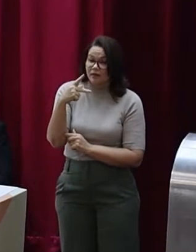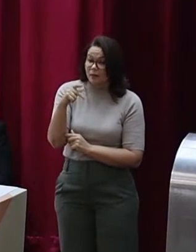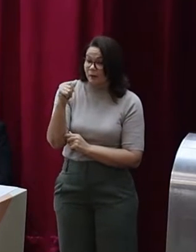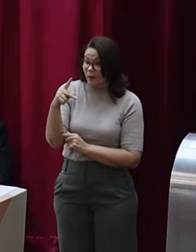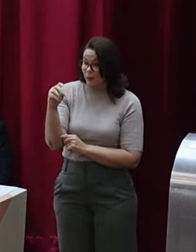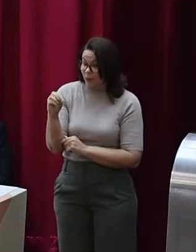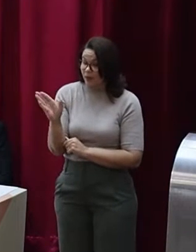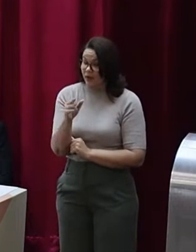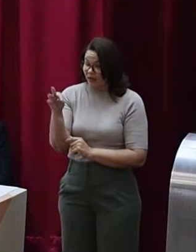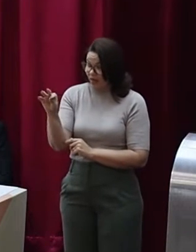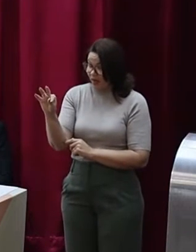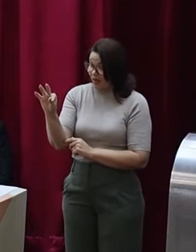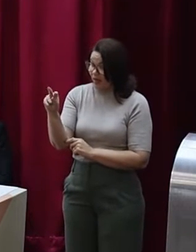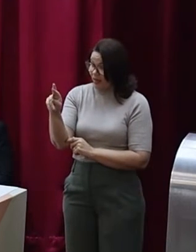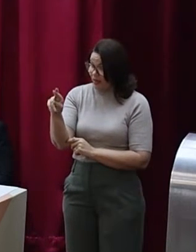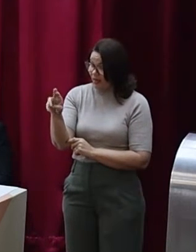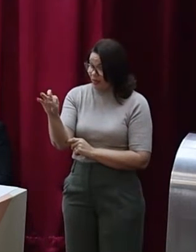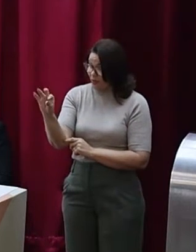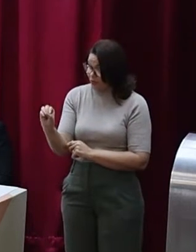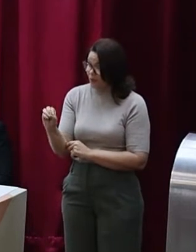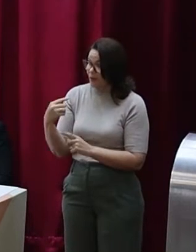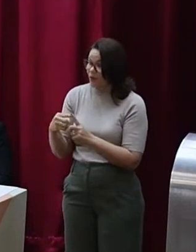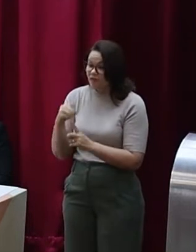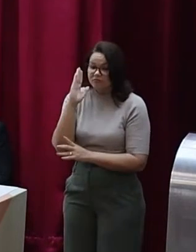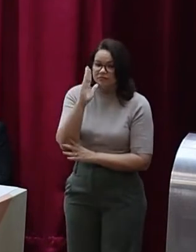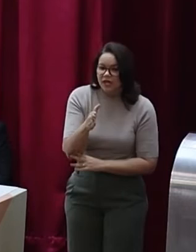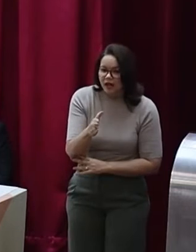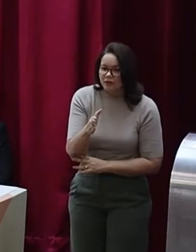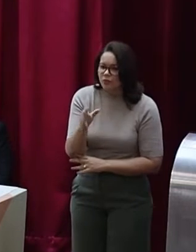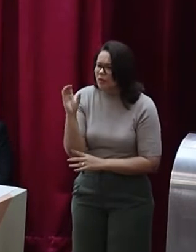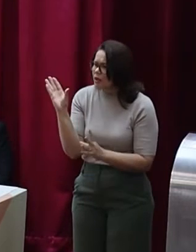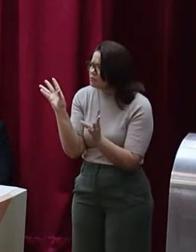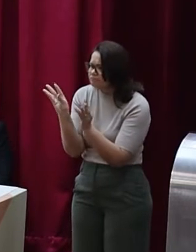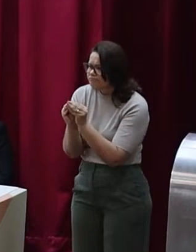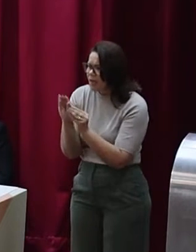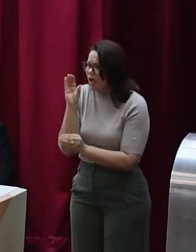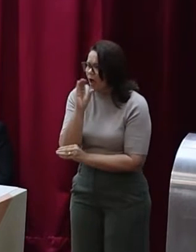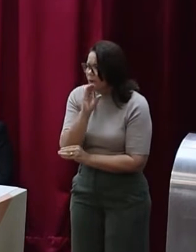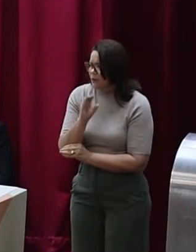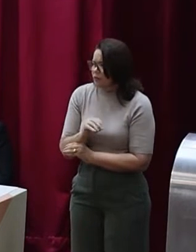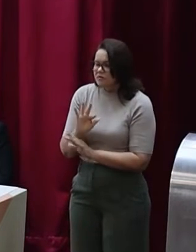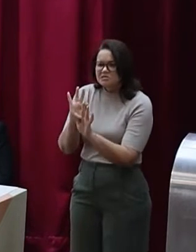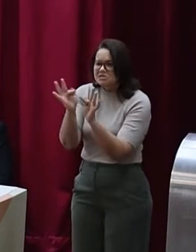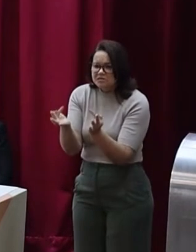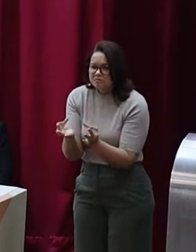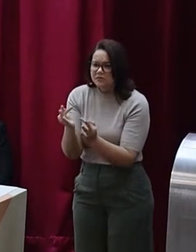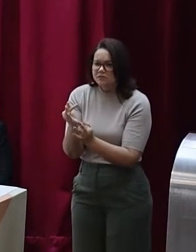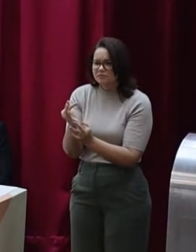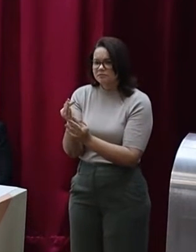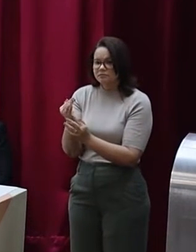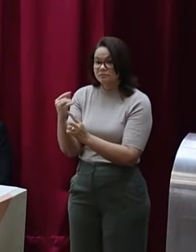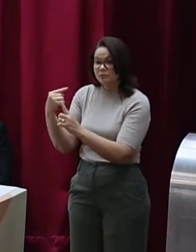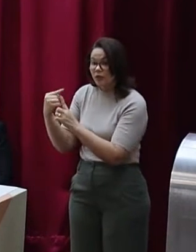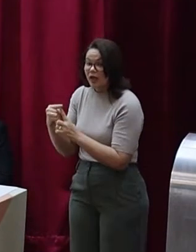vou ser direto e vou ser breve, né? E vou falar as coisas de um modo, traduzindo isso para a forma mais simples possível. Isso tem muito